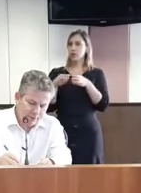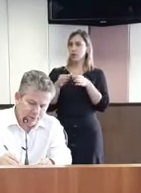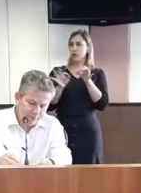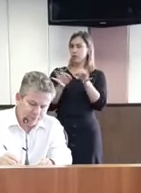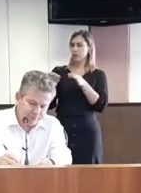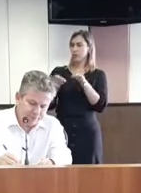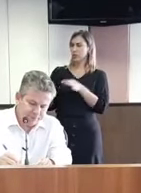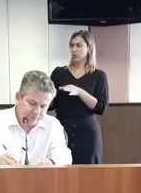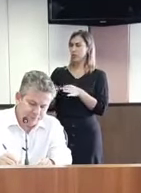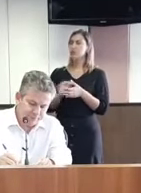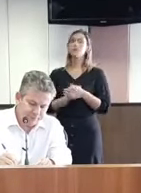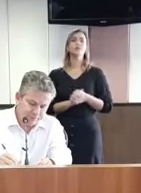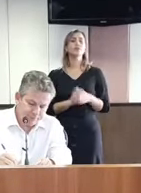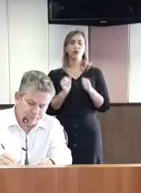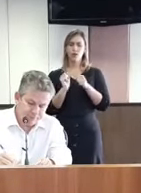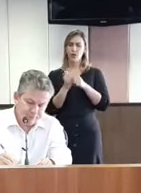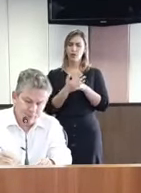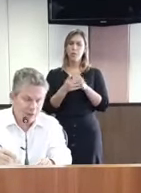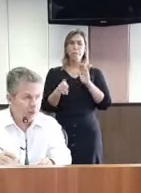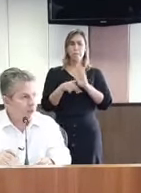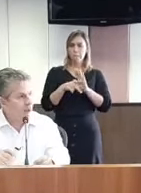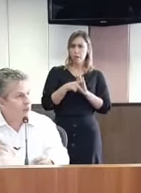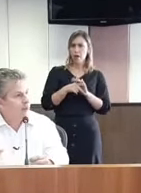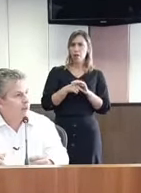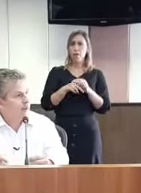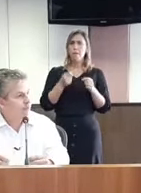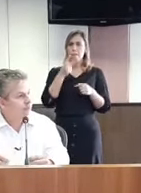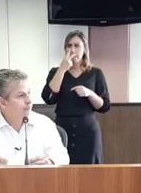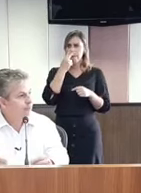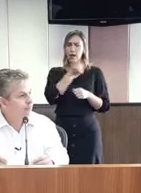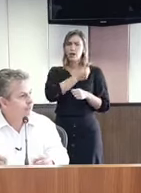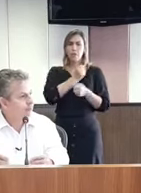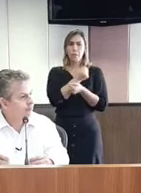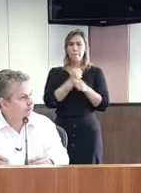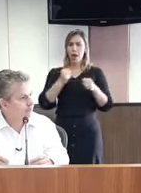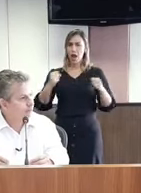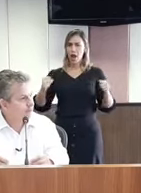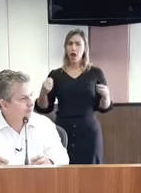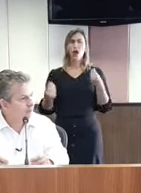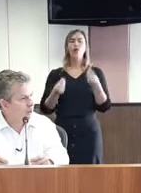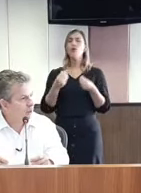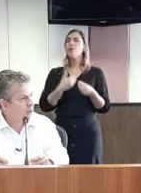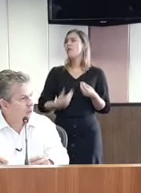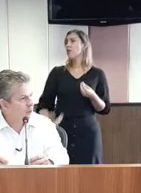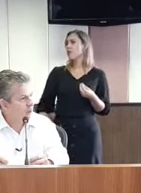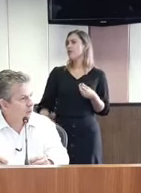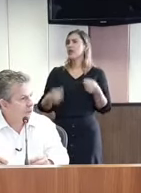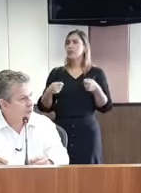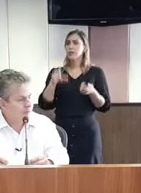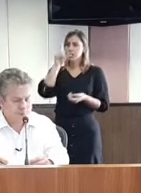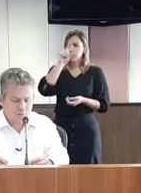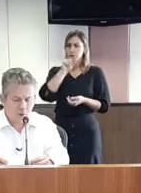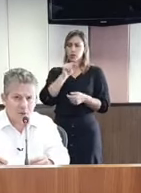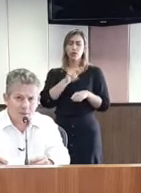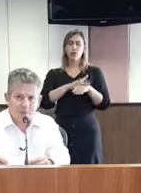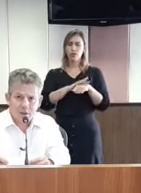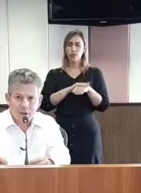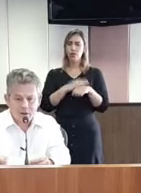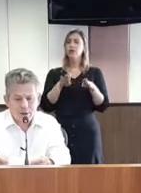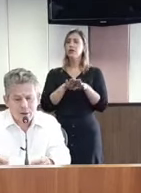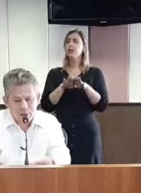de coronavírus têm aumentado. Além de conter a doença no Estado, quais outros desafios que o governo tem à frente e que ainda não foram superados?